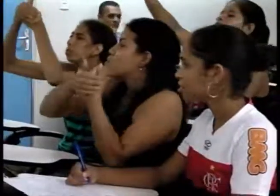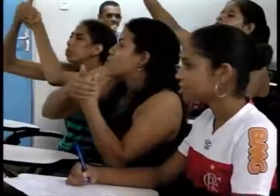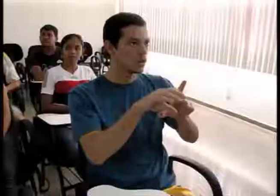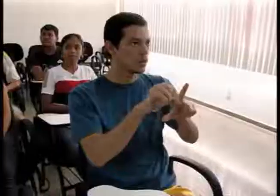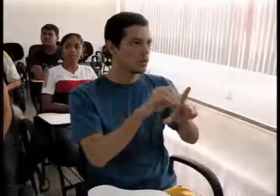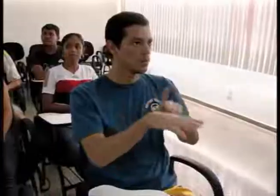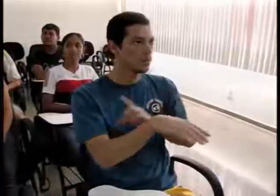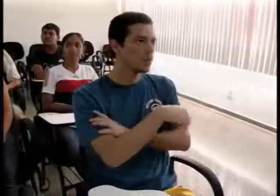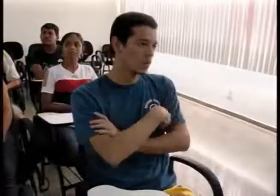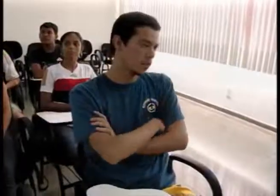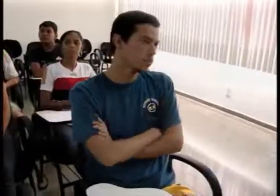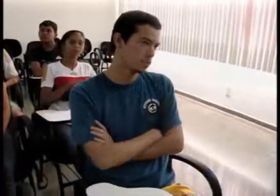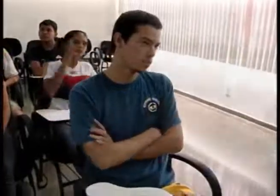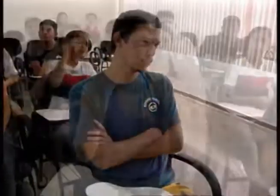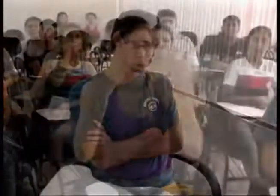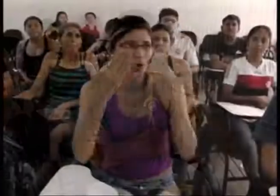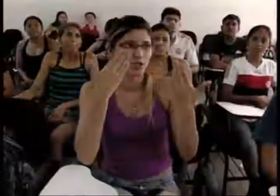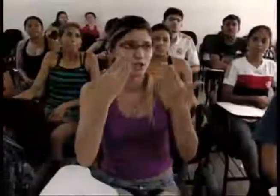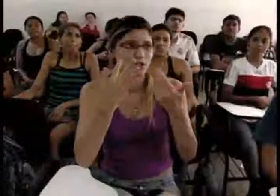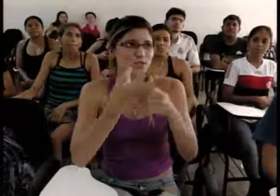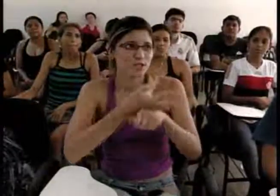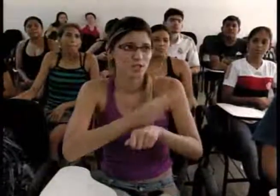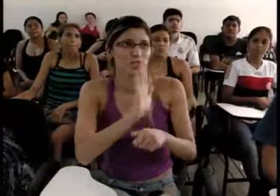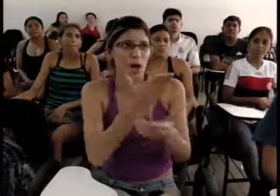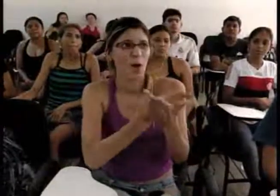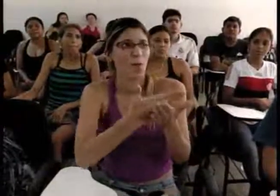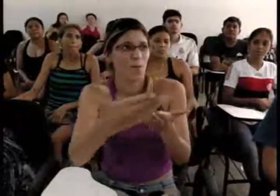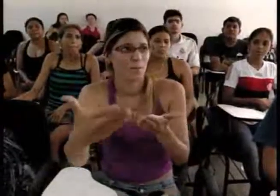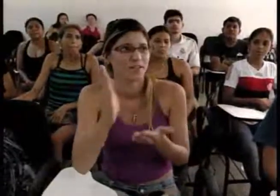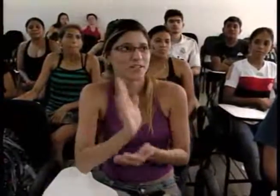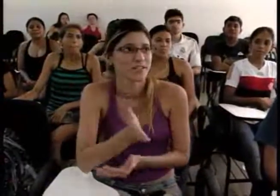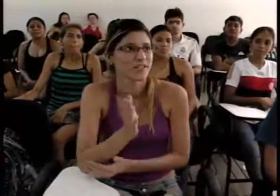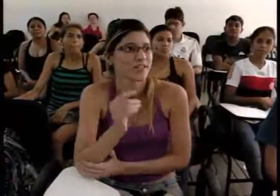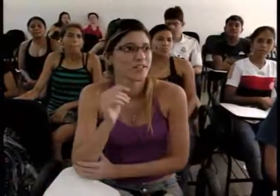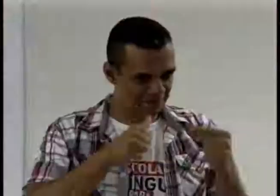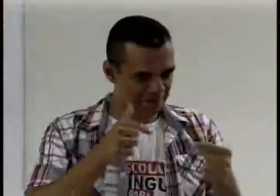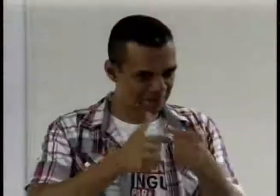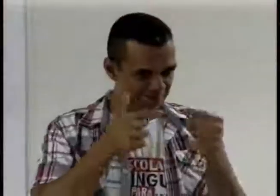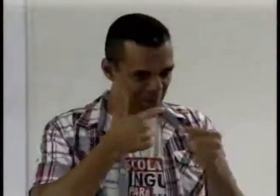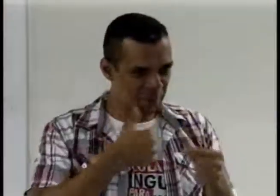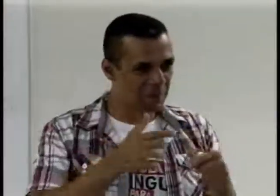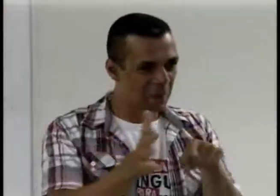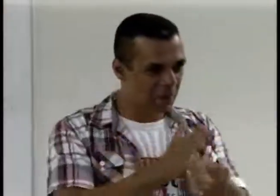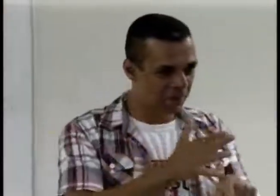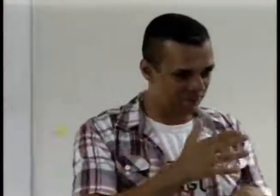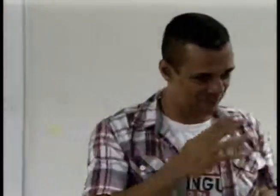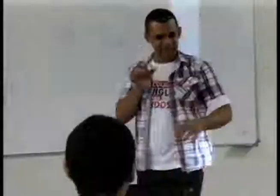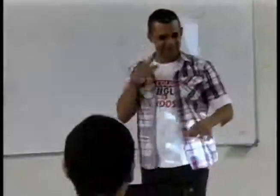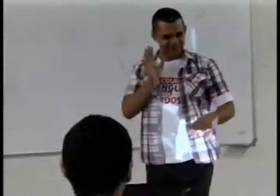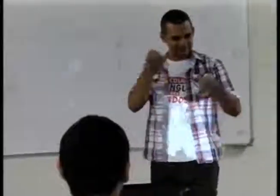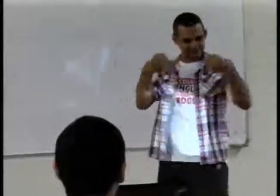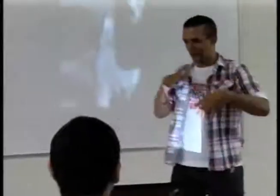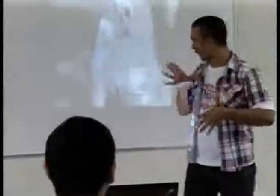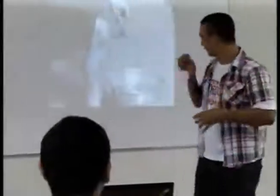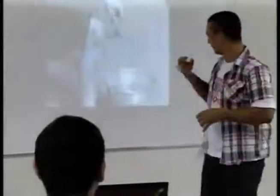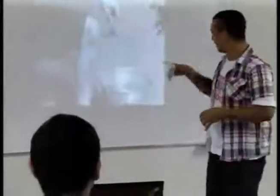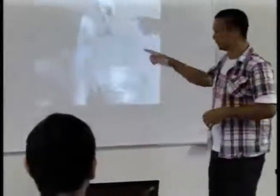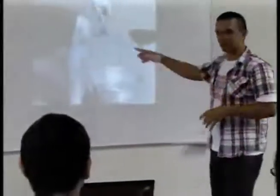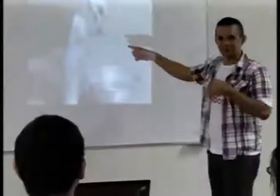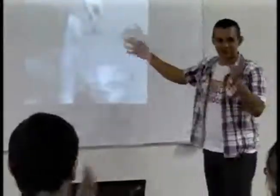que os deficientes auditivos têm para ter acesso ao processo seletivo do Enem, que Irã reuniu os amigos e criou o pré-ENEM para